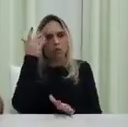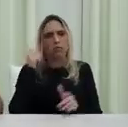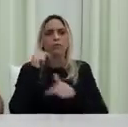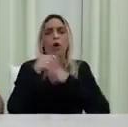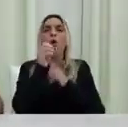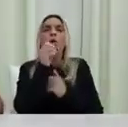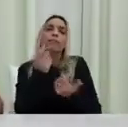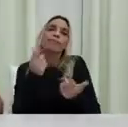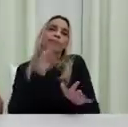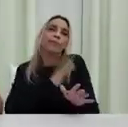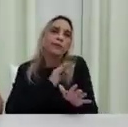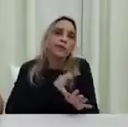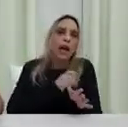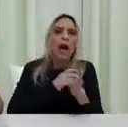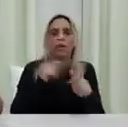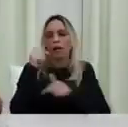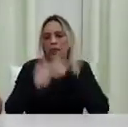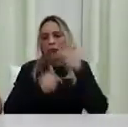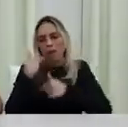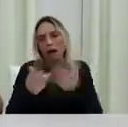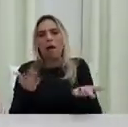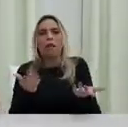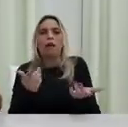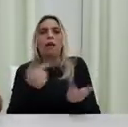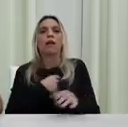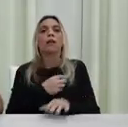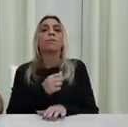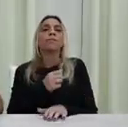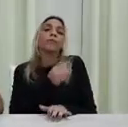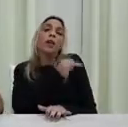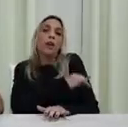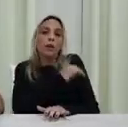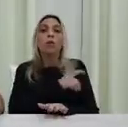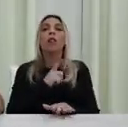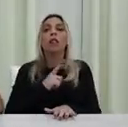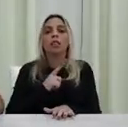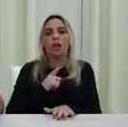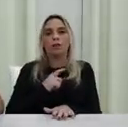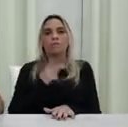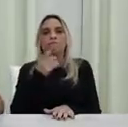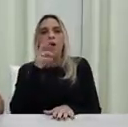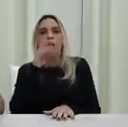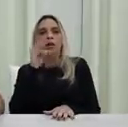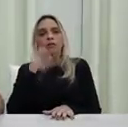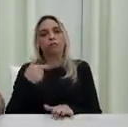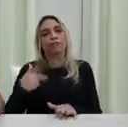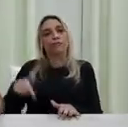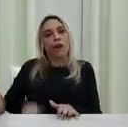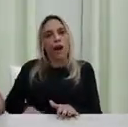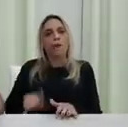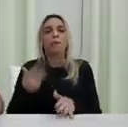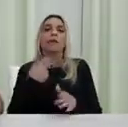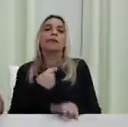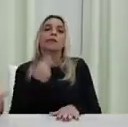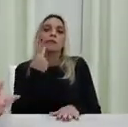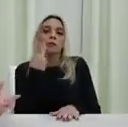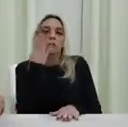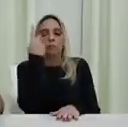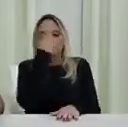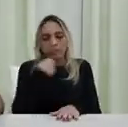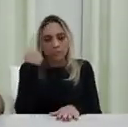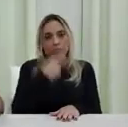oficial, né, da Polícia Militar, no Rio de Janeiro, por exemplo, que eu conheço, tem o porte assegurado, 24 horas por dia, e também